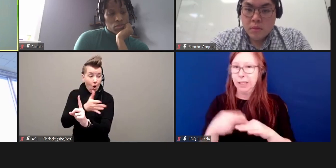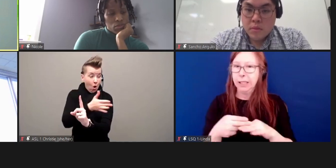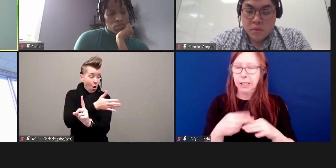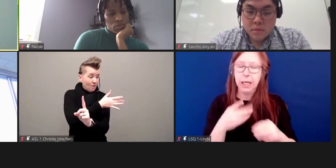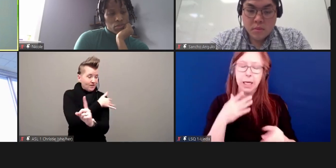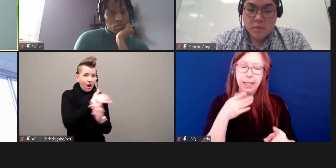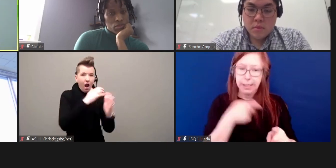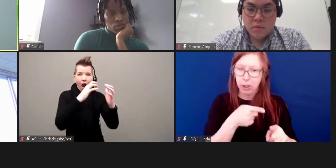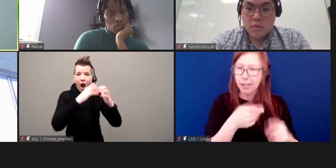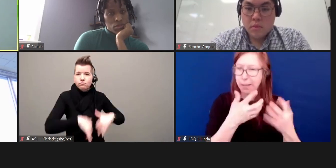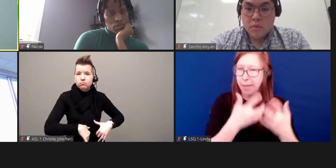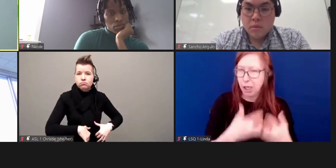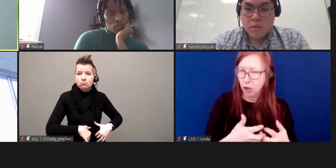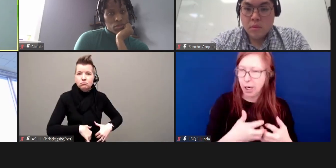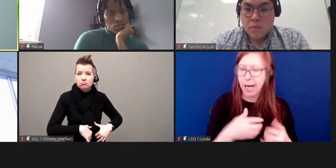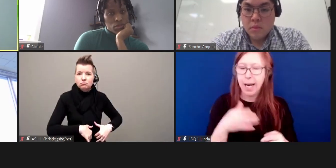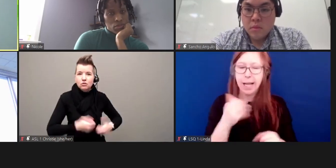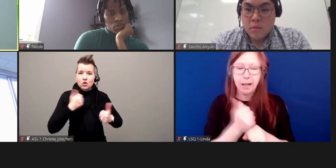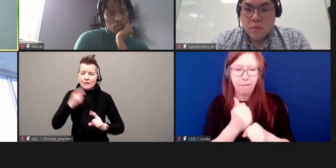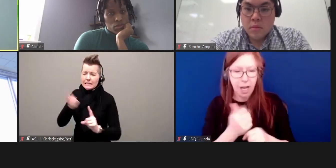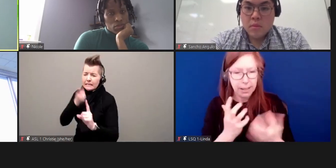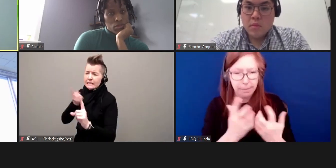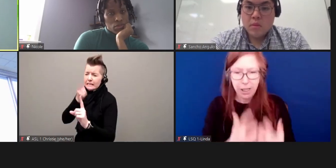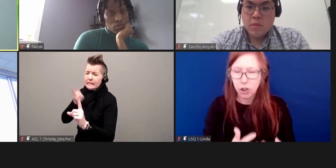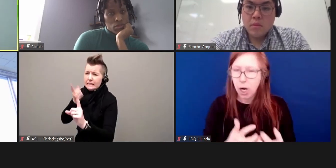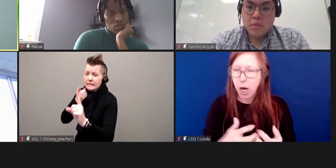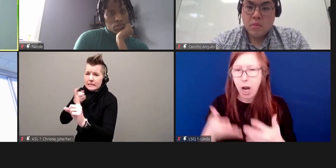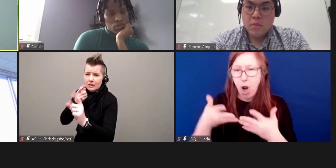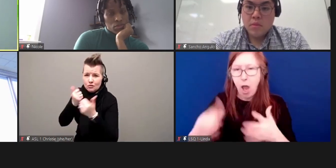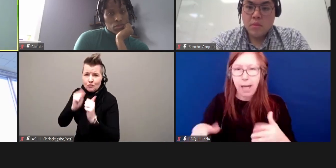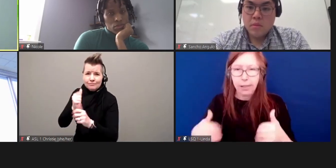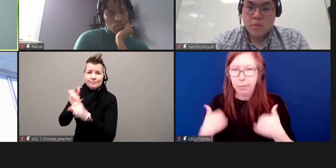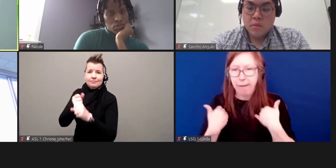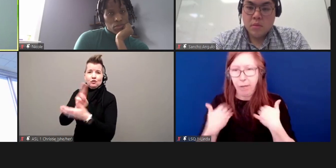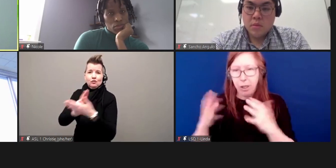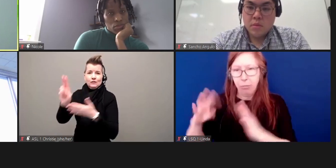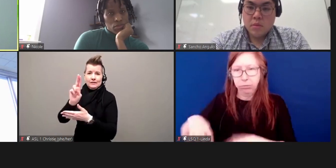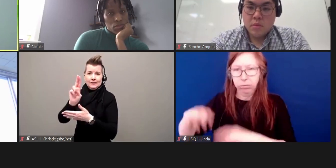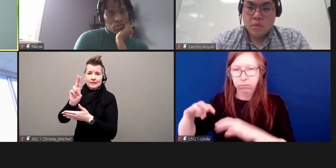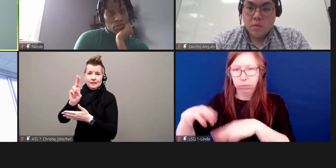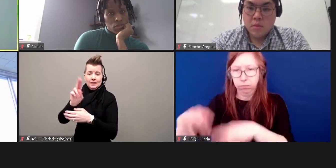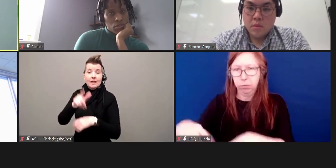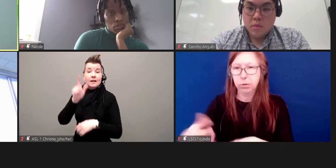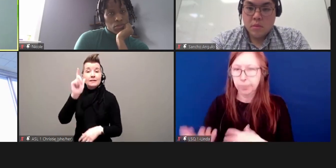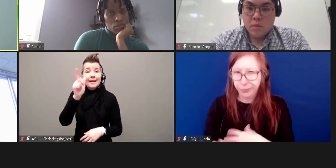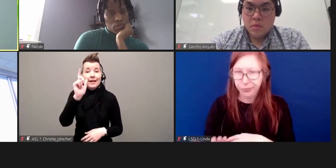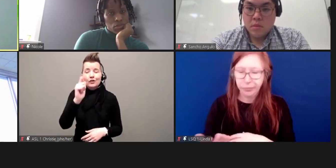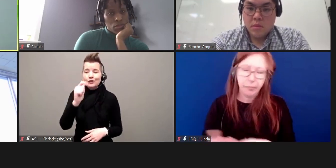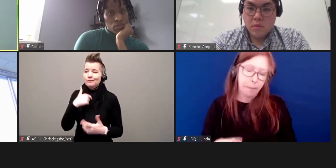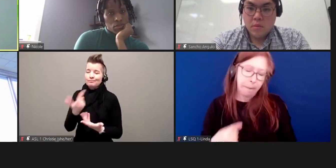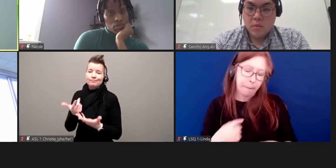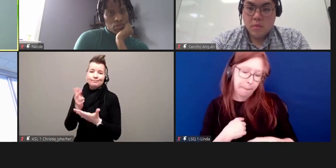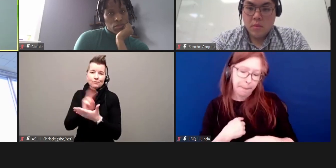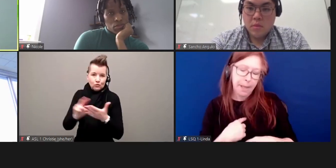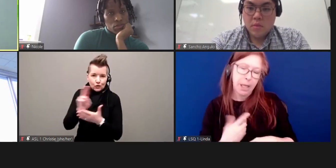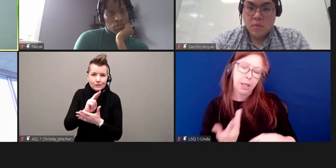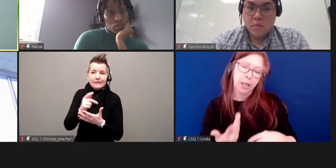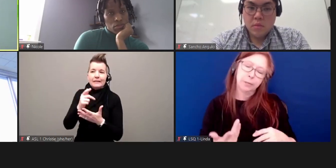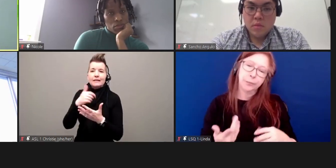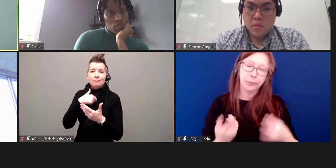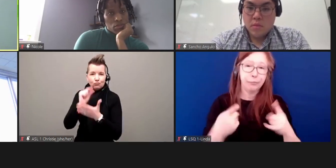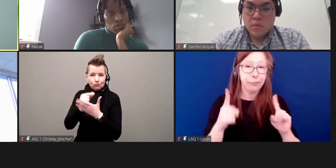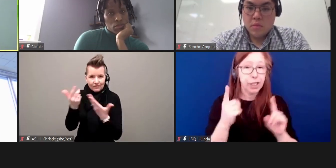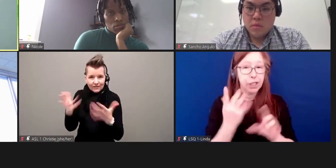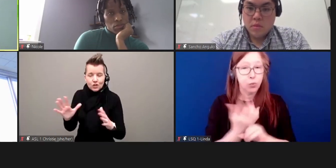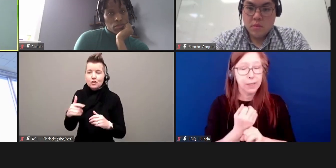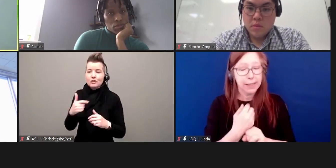Ce que j'ai pu faire, finalement, c'est ceci, j'enseignais à une université